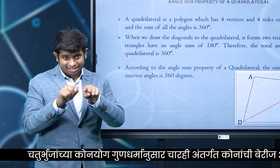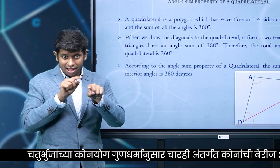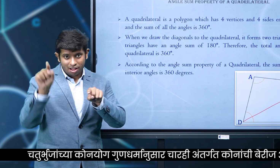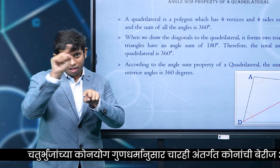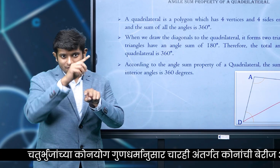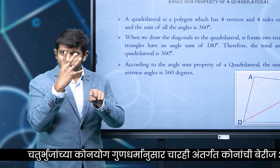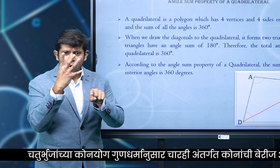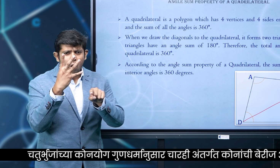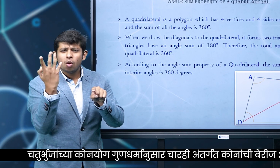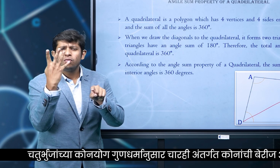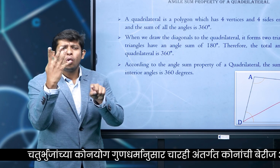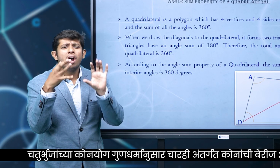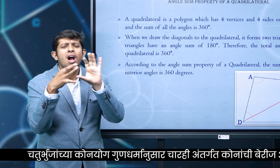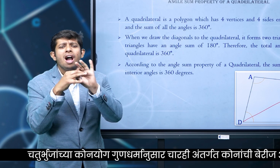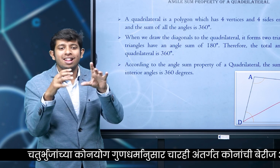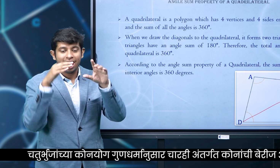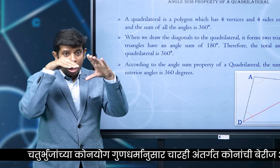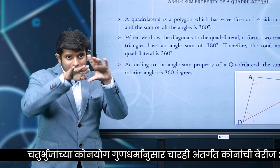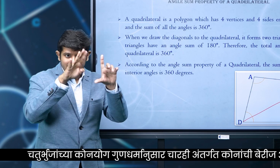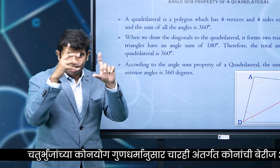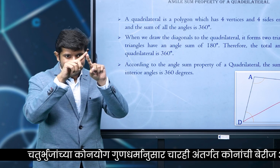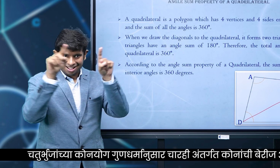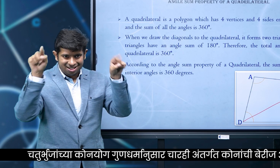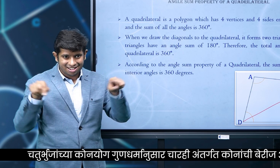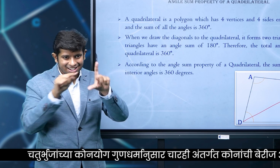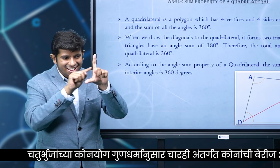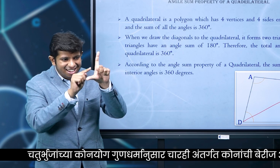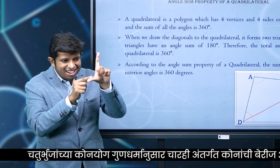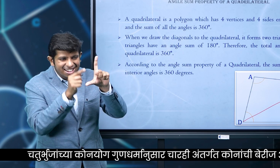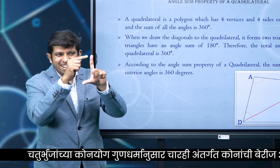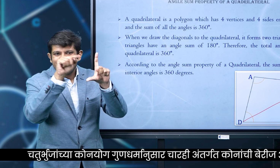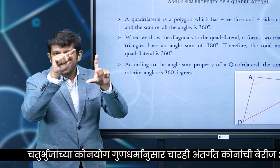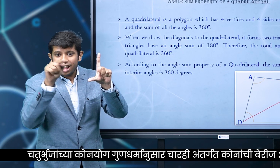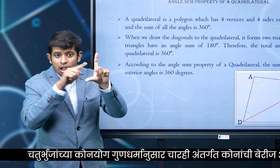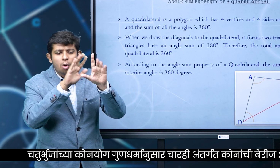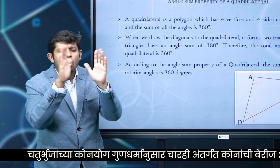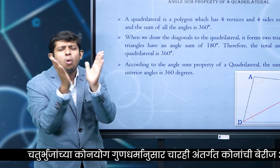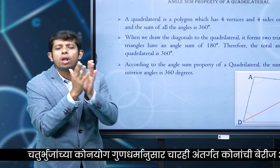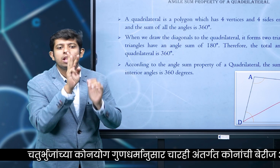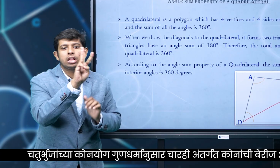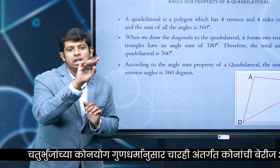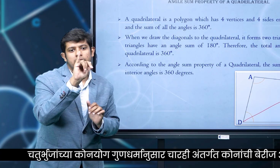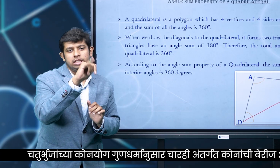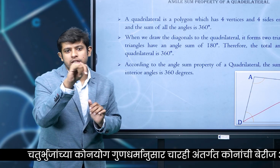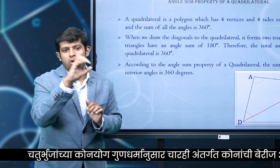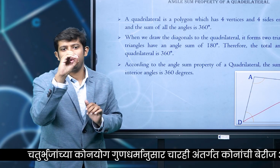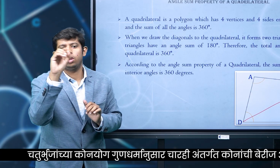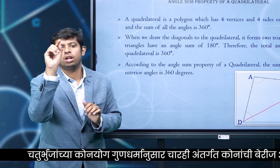चतुर्भुजाच्या कोनयोग गुणधर्मानुसार चारही अंतर्गत कोनाची 360 डिग्रीज अंश